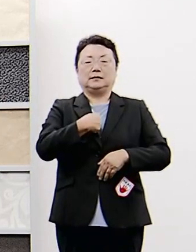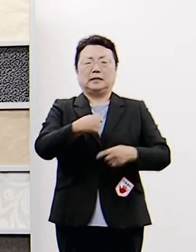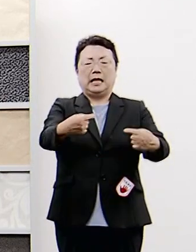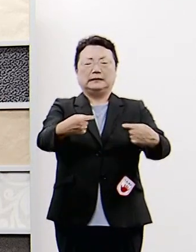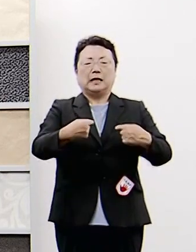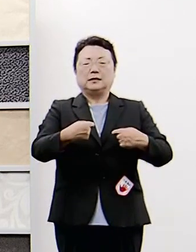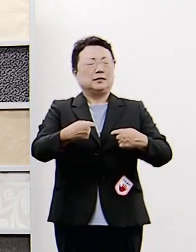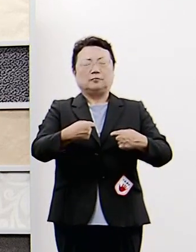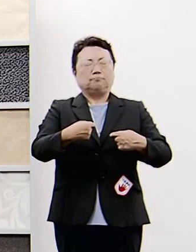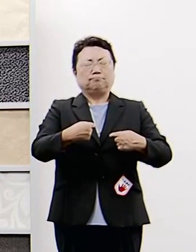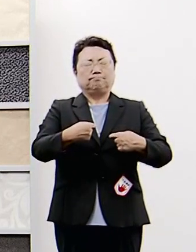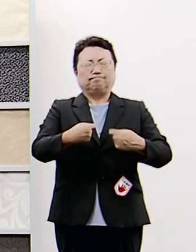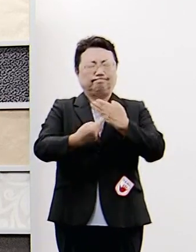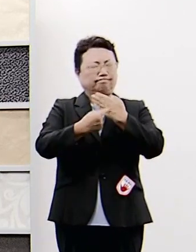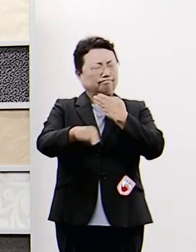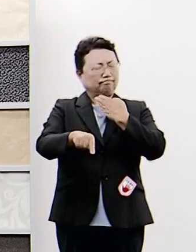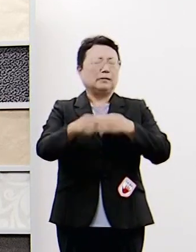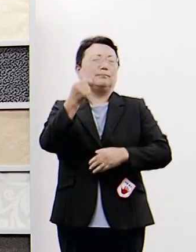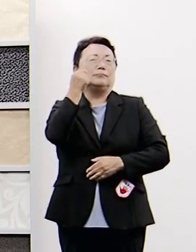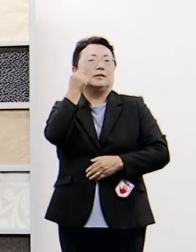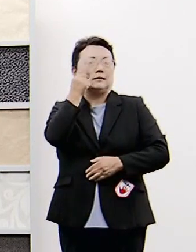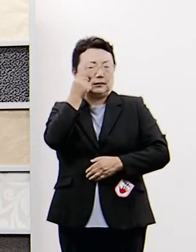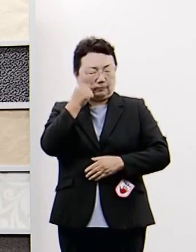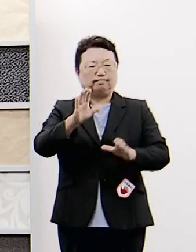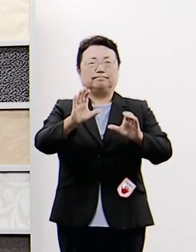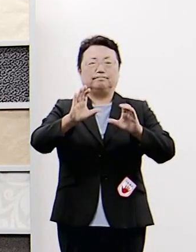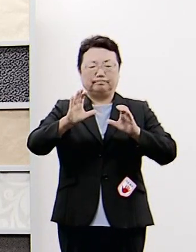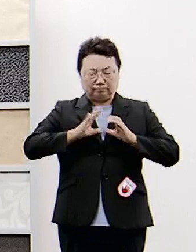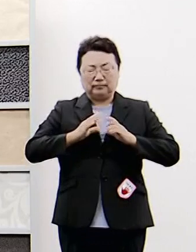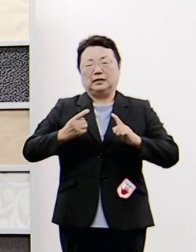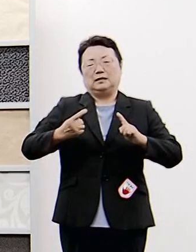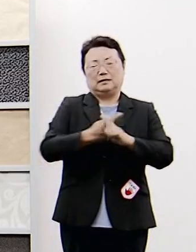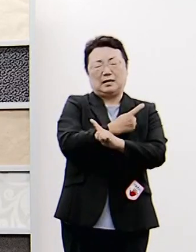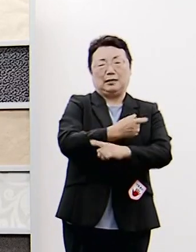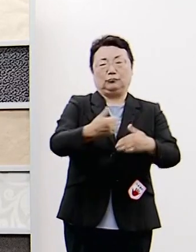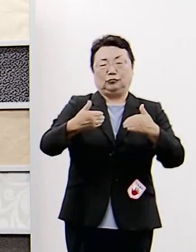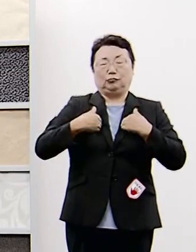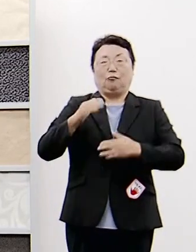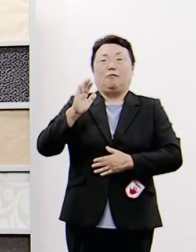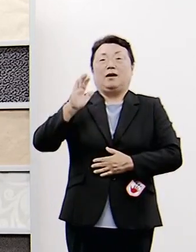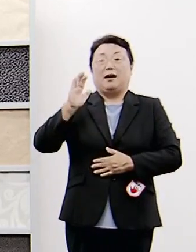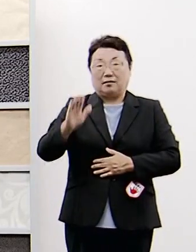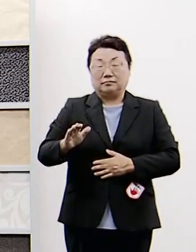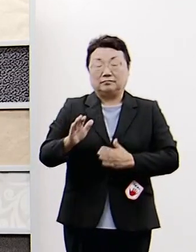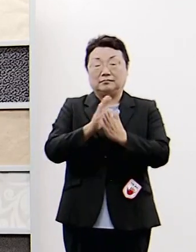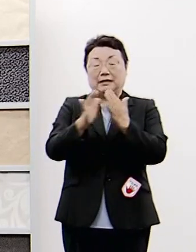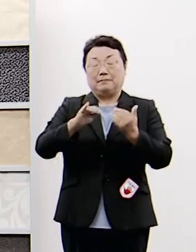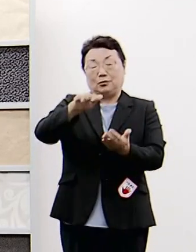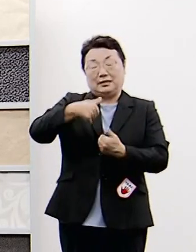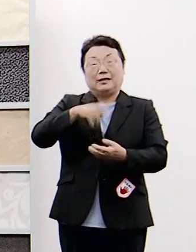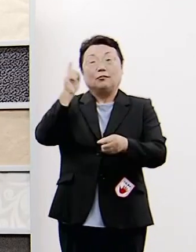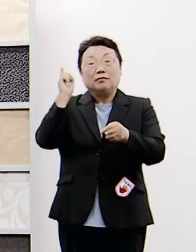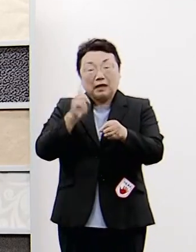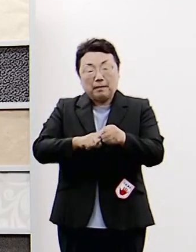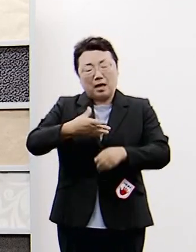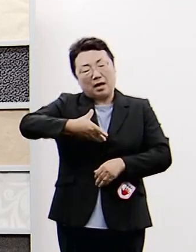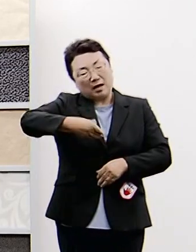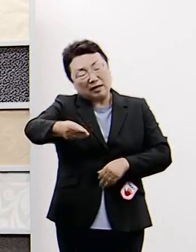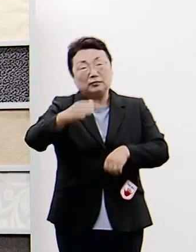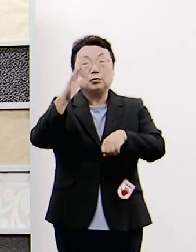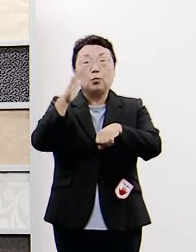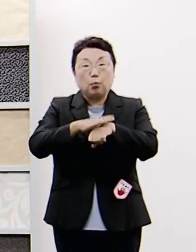を闇に葬るのではなく是正する可能性がある以上は県民の利益の最大化のために貸し付けのあり方